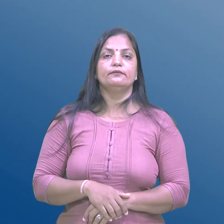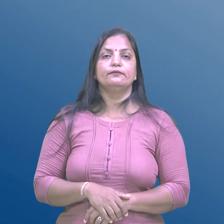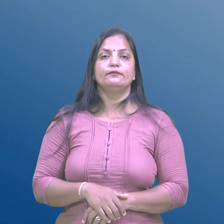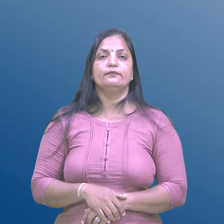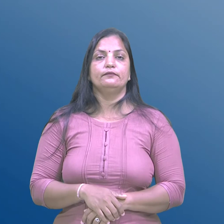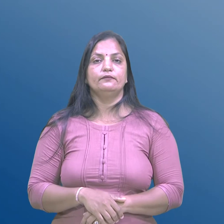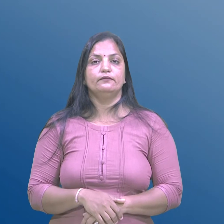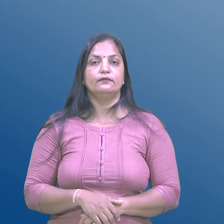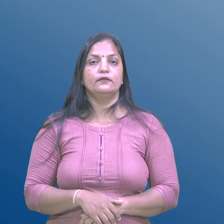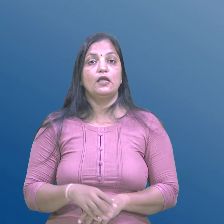સુગમતા